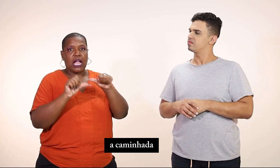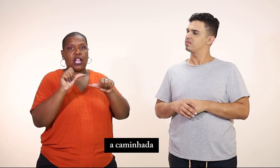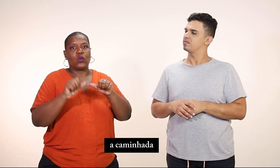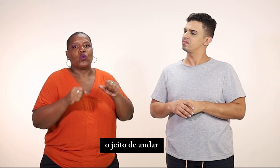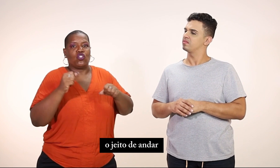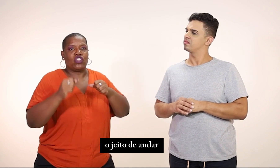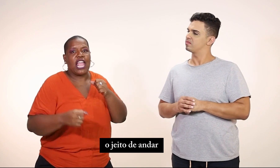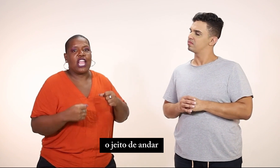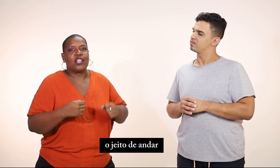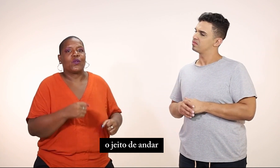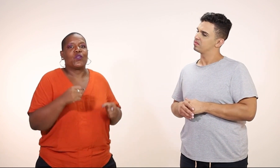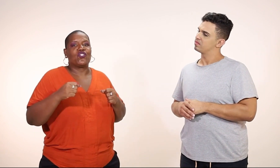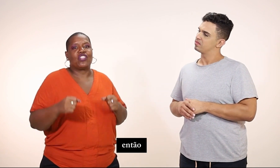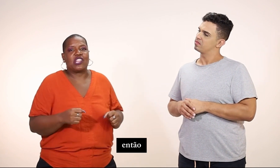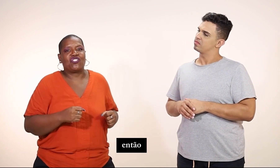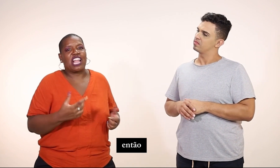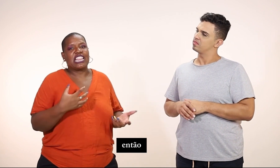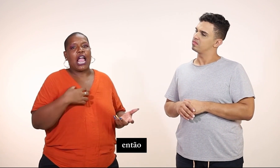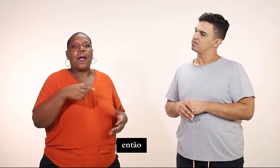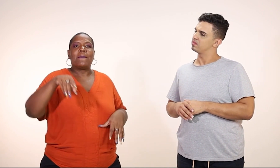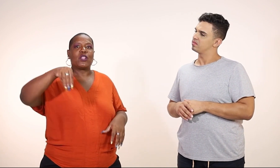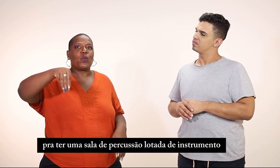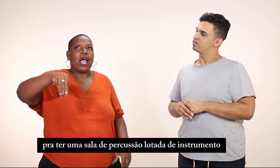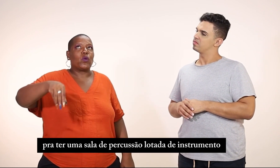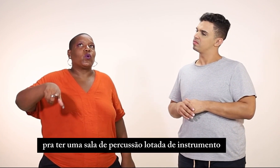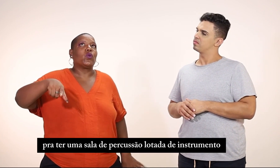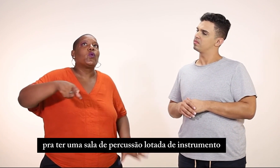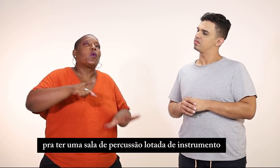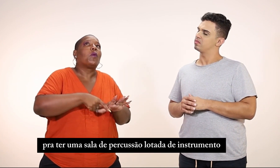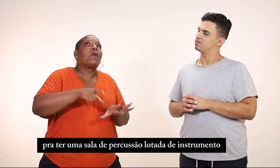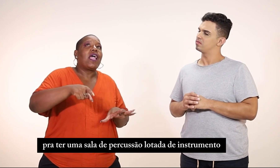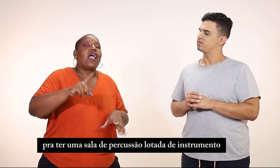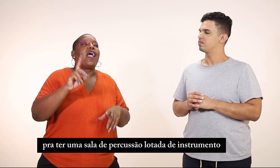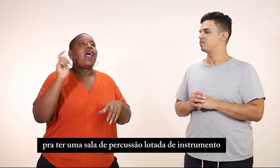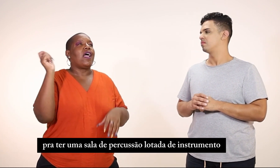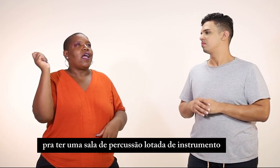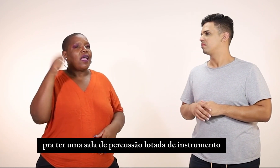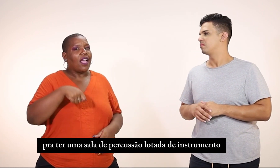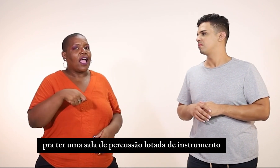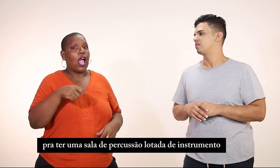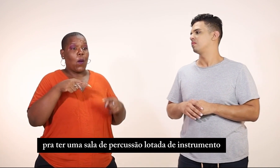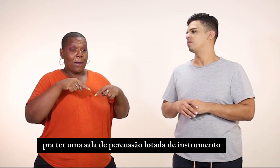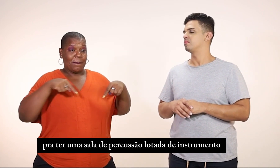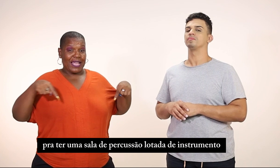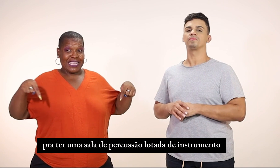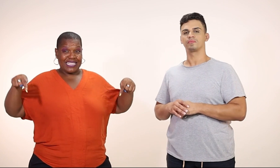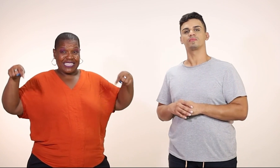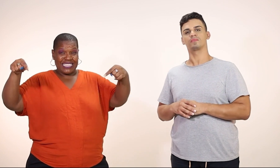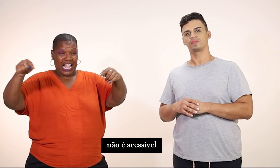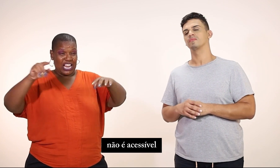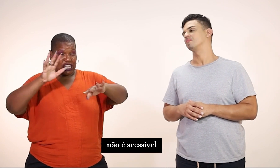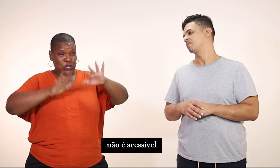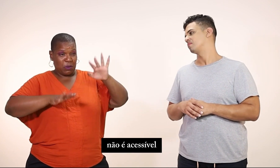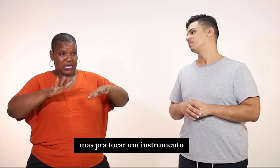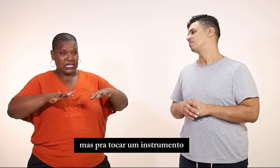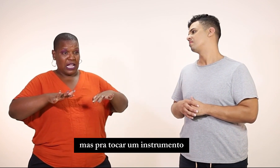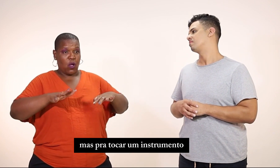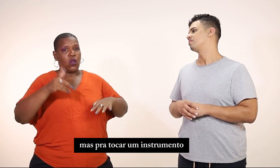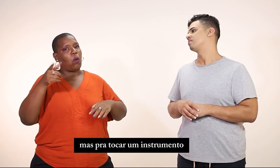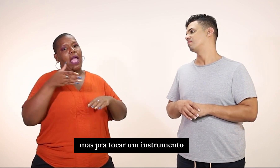caminhada, o jeito de andar. Então, pra ter uma sala de percussão lotada de instrumento, não é acessível. Mas pra tocar um